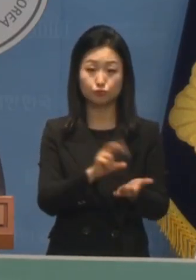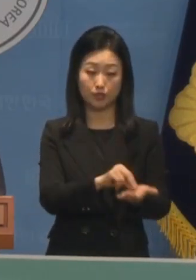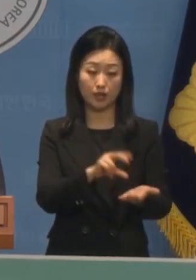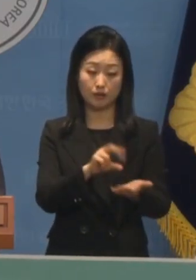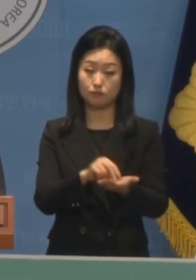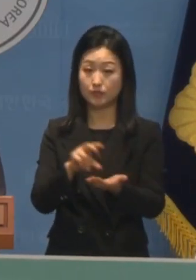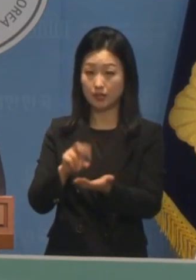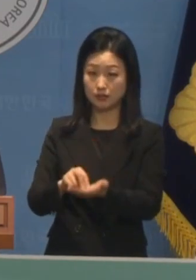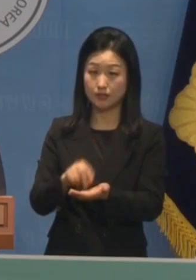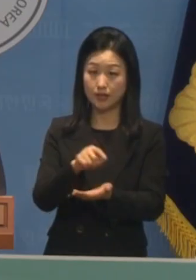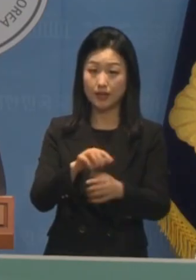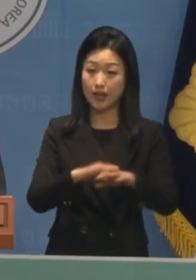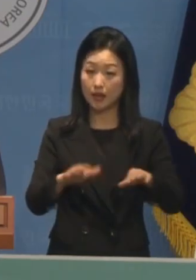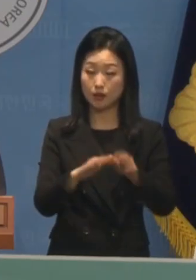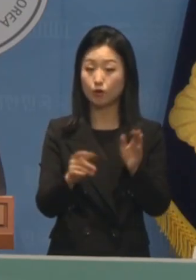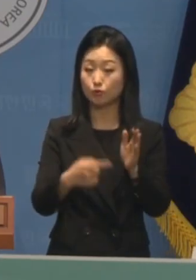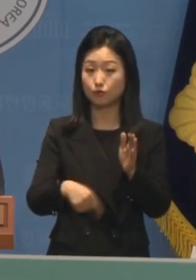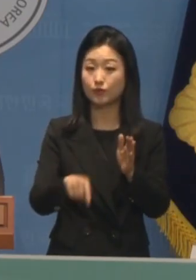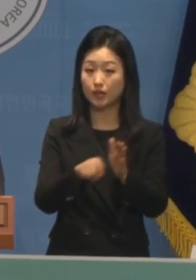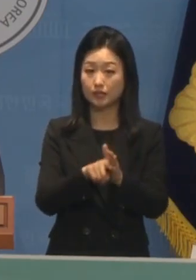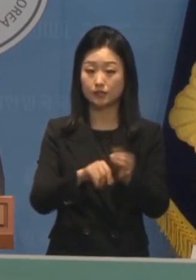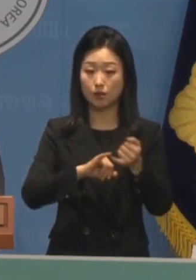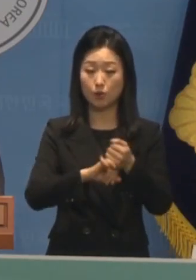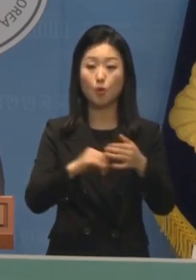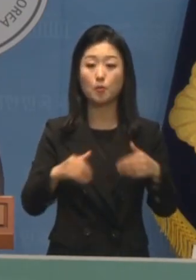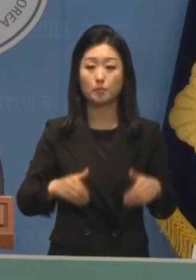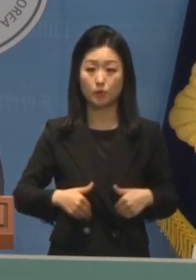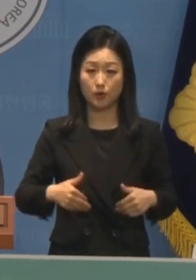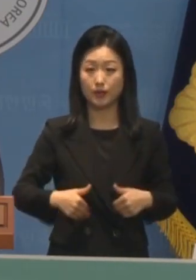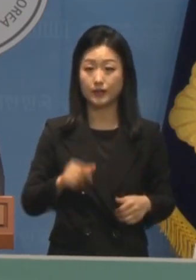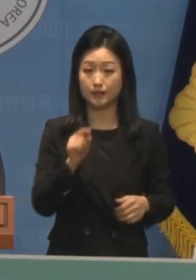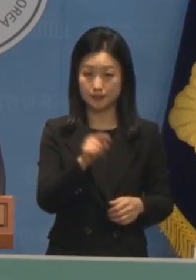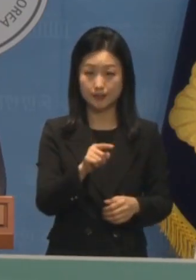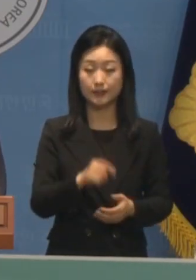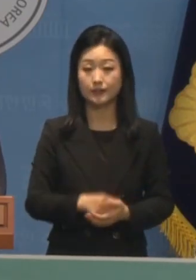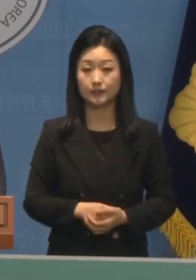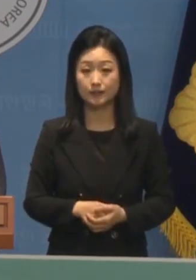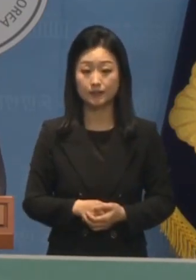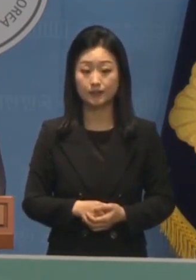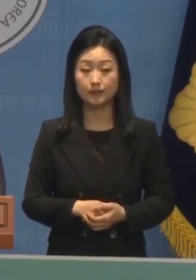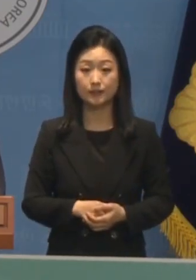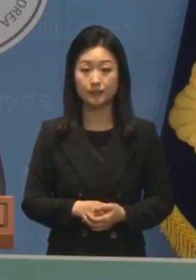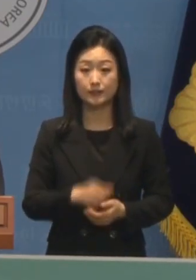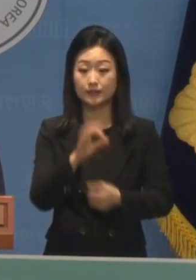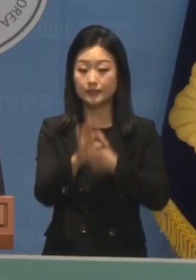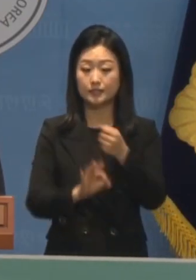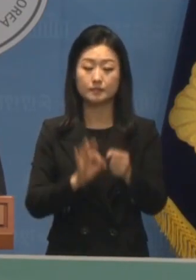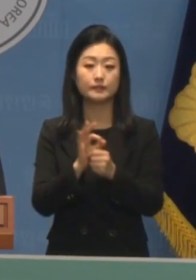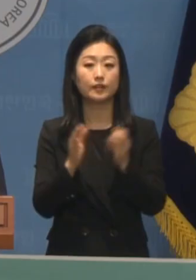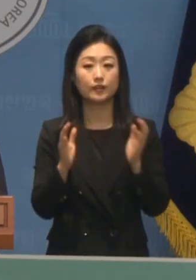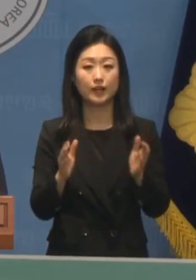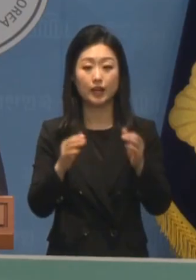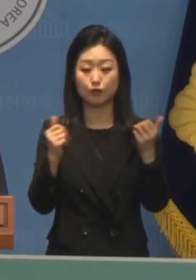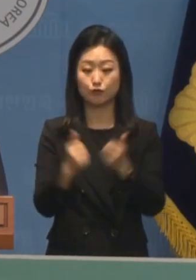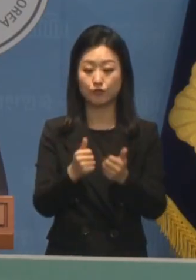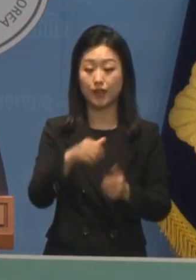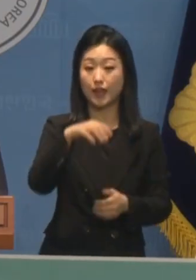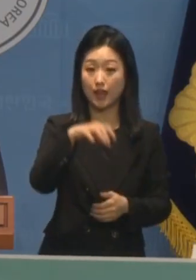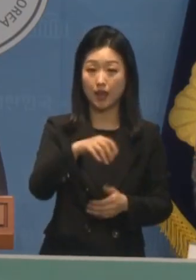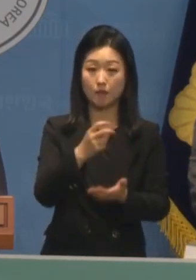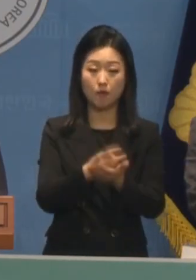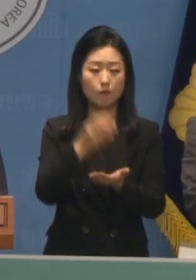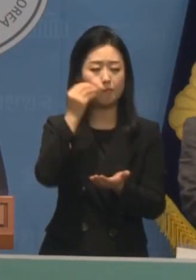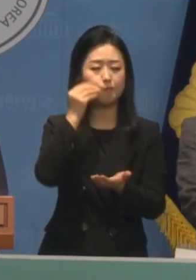당면하고 있는 위기 대응을 위해서도 꼭 필요합니다. 자그마치 10년 동안 국회에 잠들어